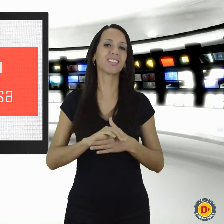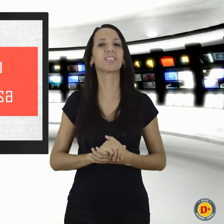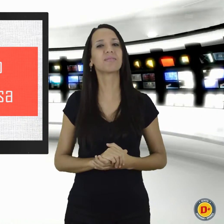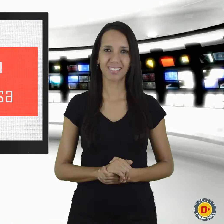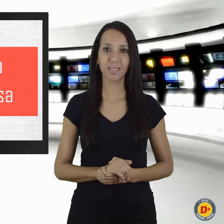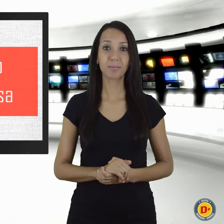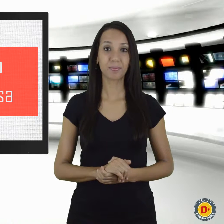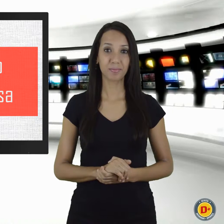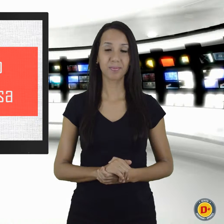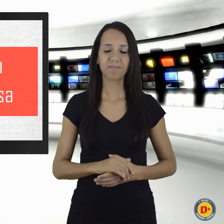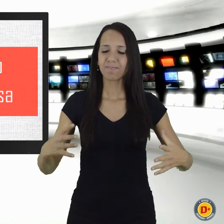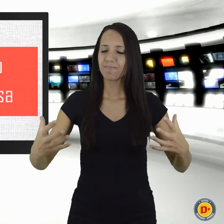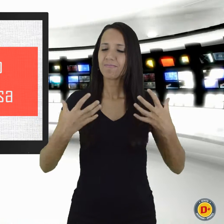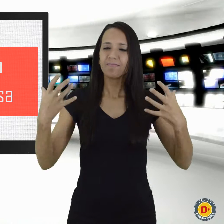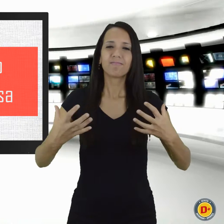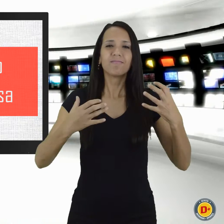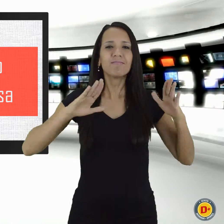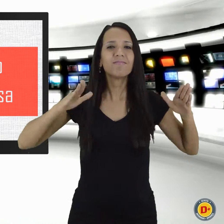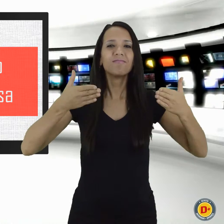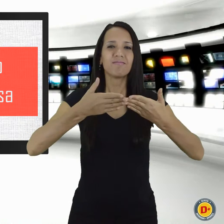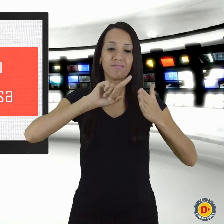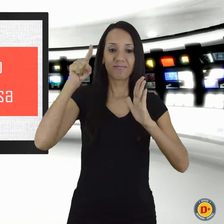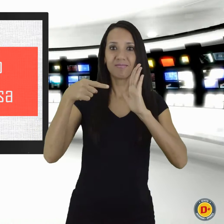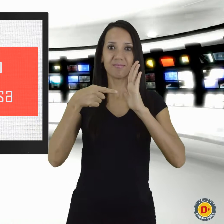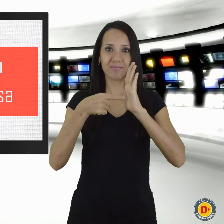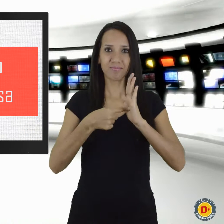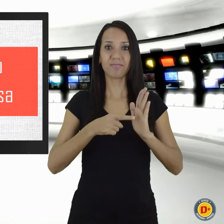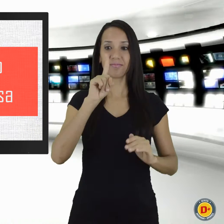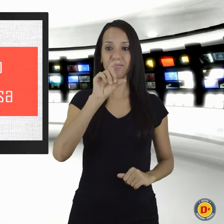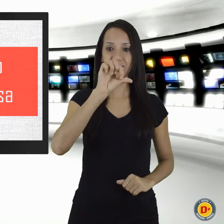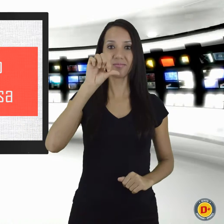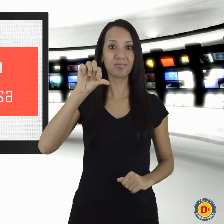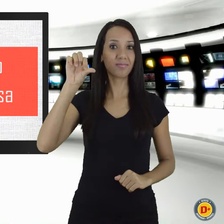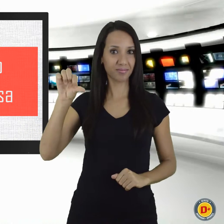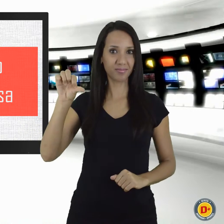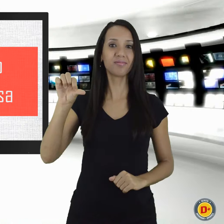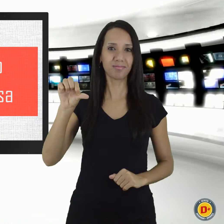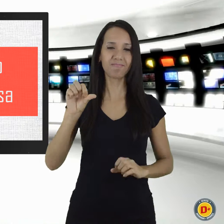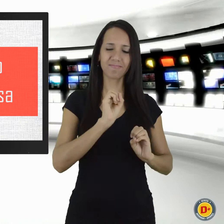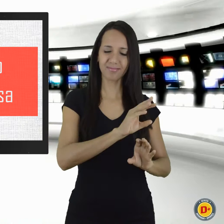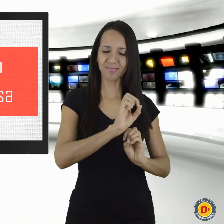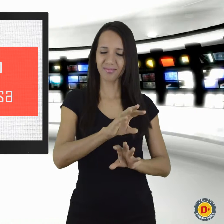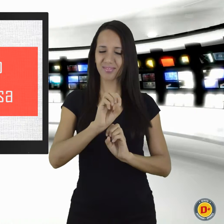Isso me levou a avançar ainda mais na minha meta, pois em 1999 comecei a ensinar. Primeiro